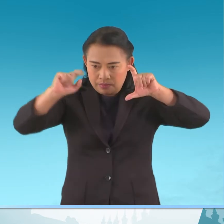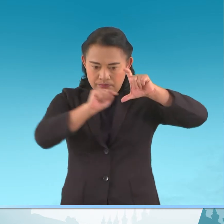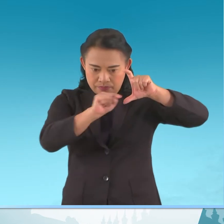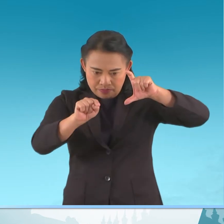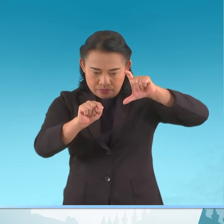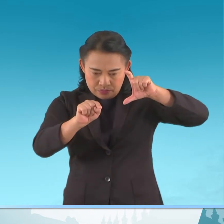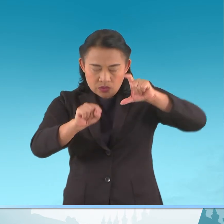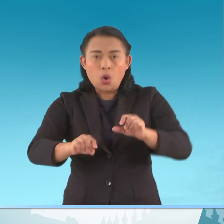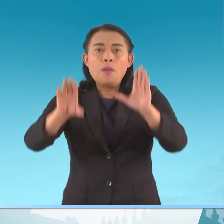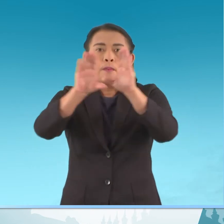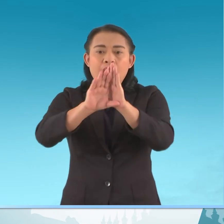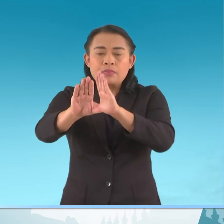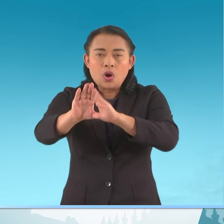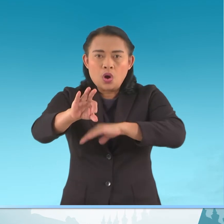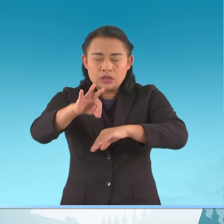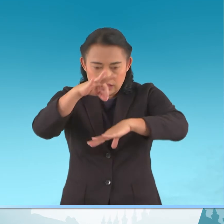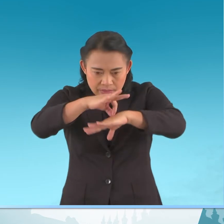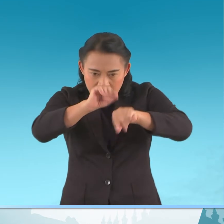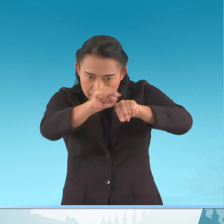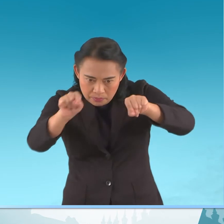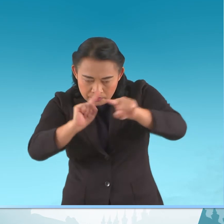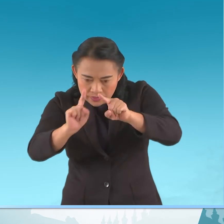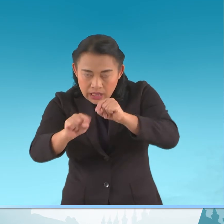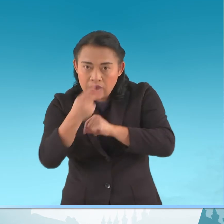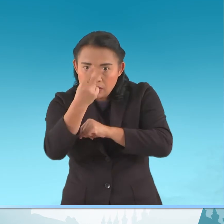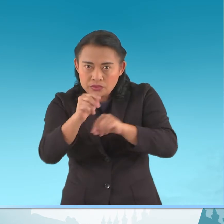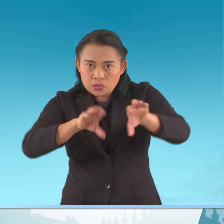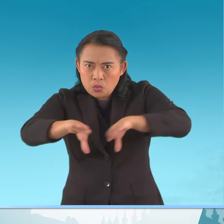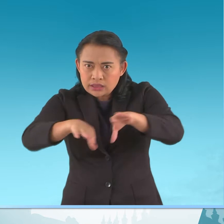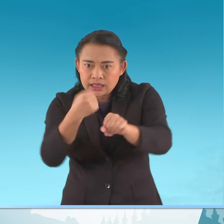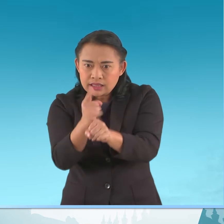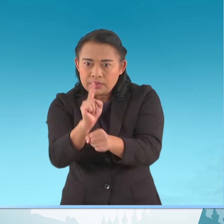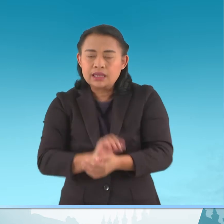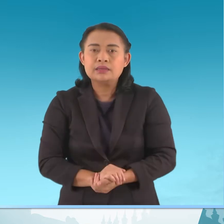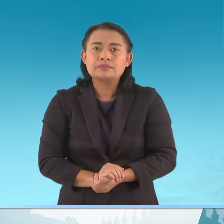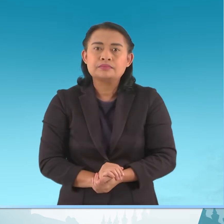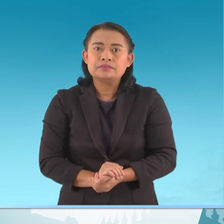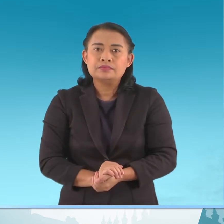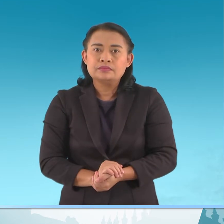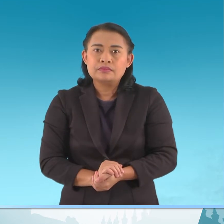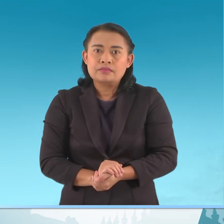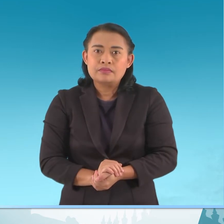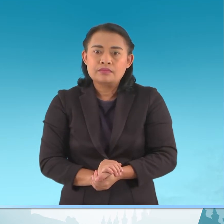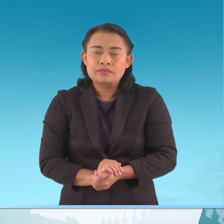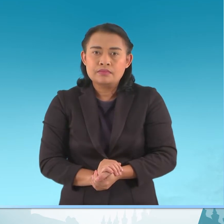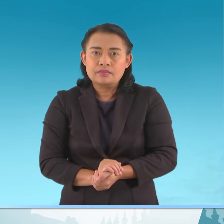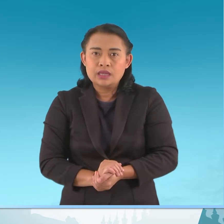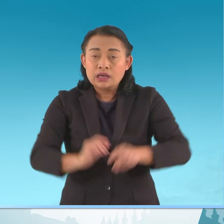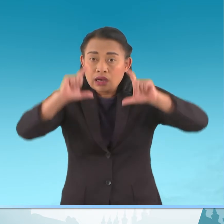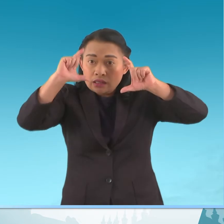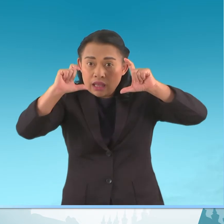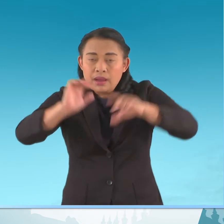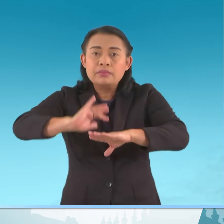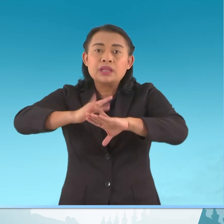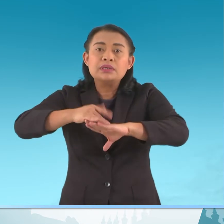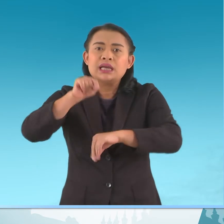กดหมดไร่วิวแต่ผมมาของเรามาดูอุปกรณ์ที่นิดนึงนะครับการจัดองค์ประกอบของการถ่าย